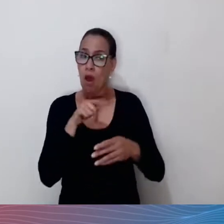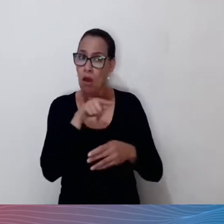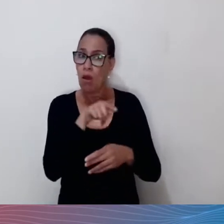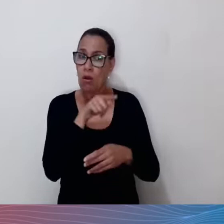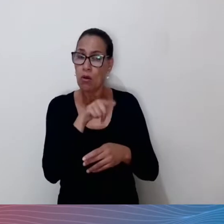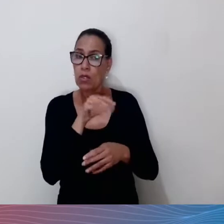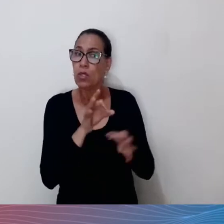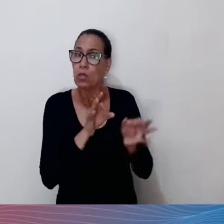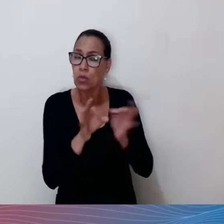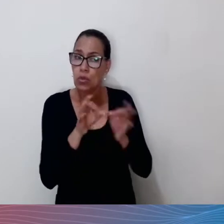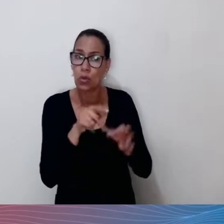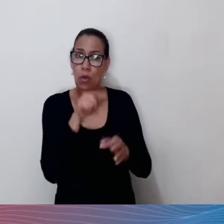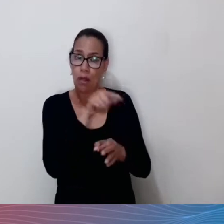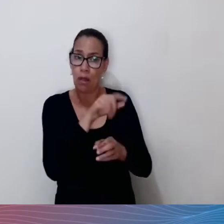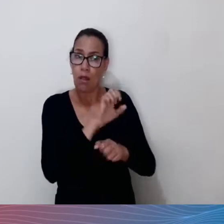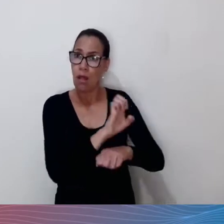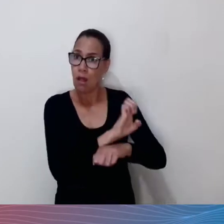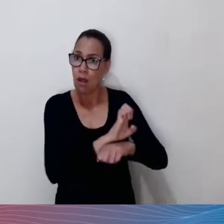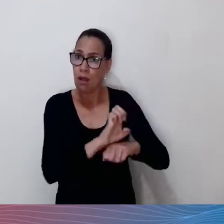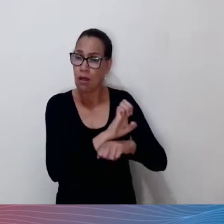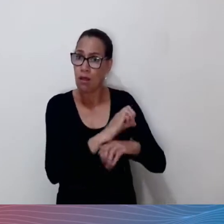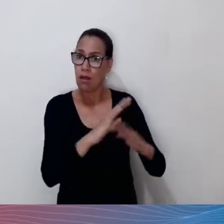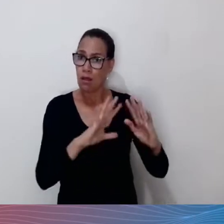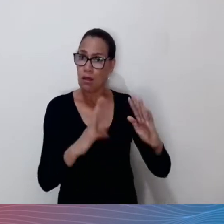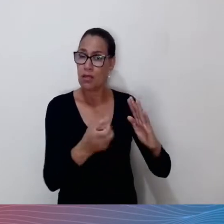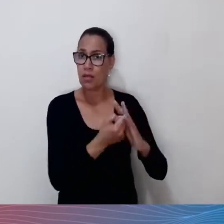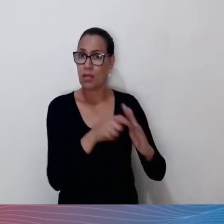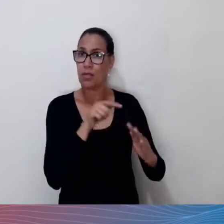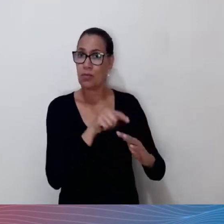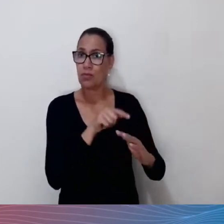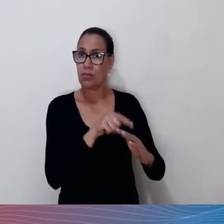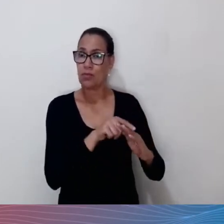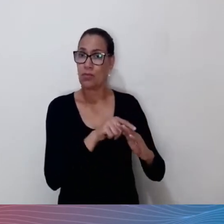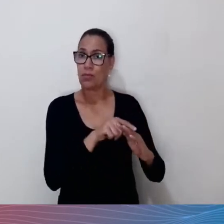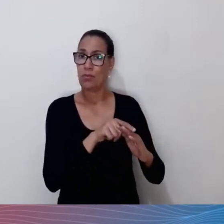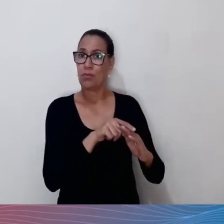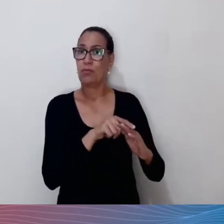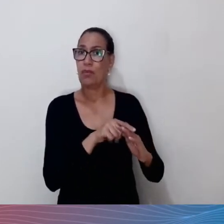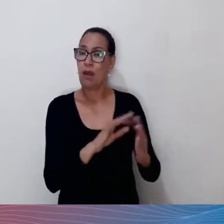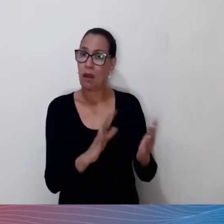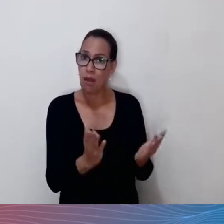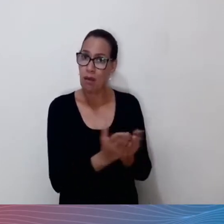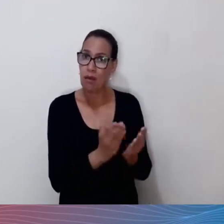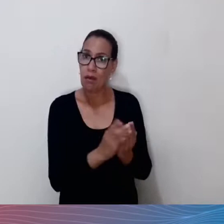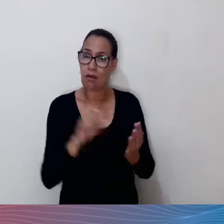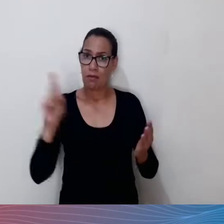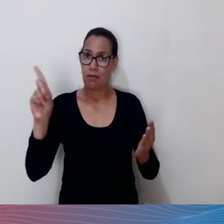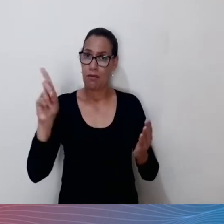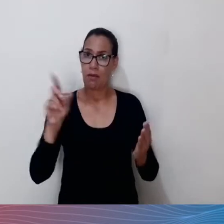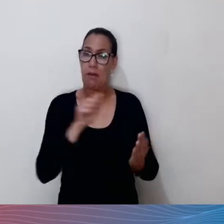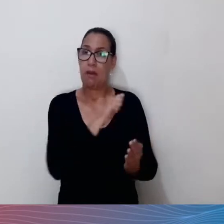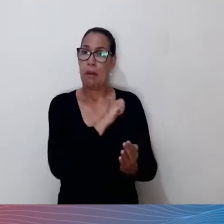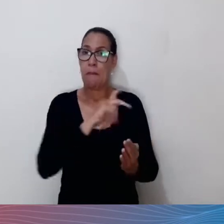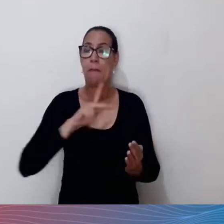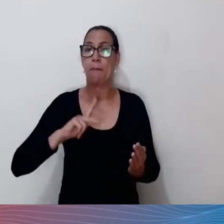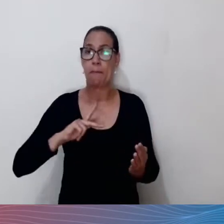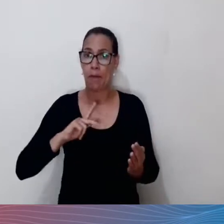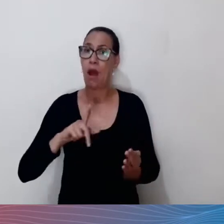Bíblia? Está na Bíblia. Então, um apóstolo tem autoridade para edificar a igreja.